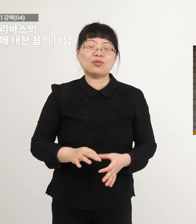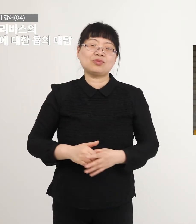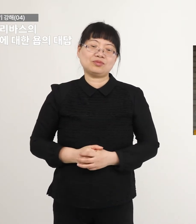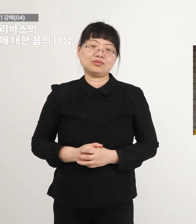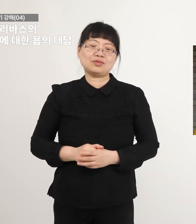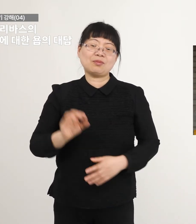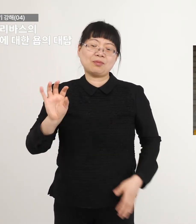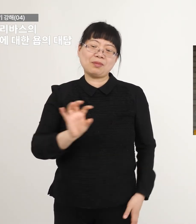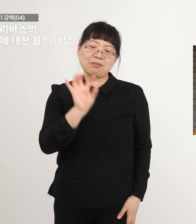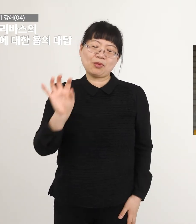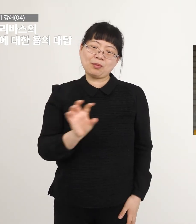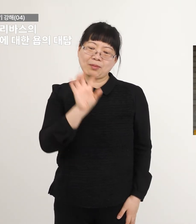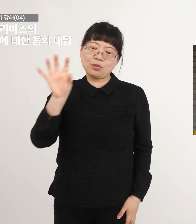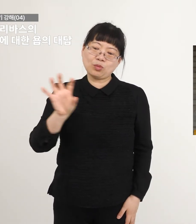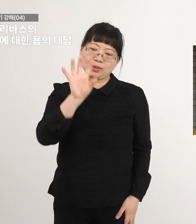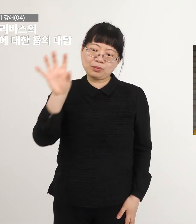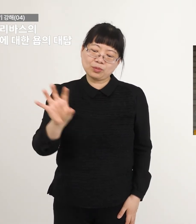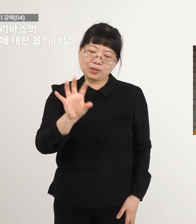맴돌아요.